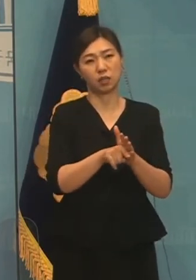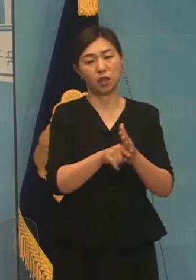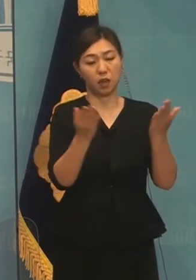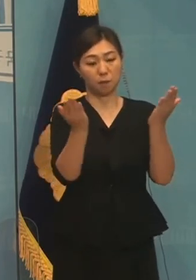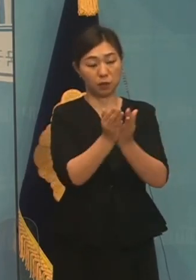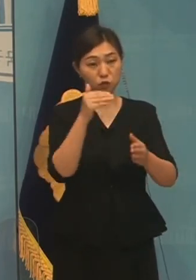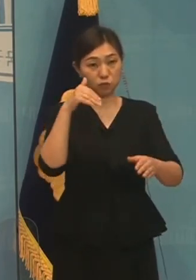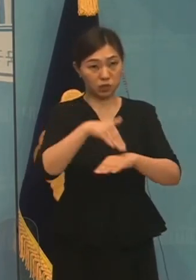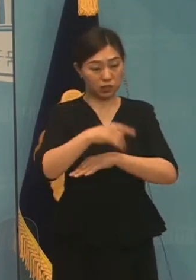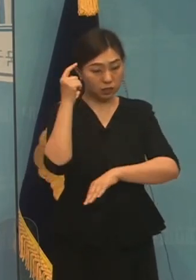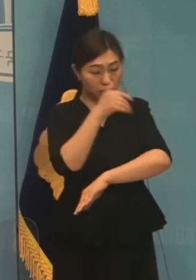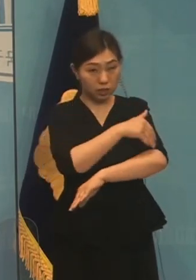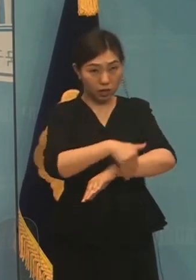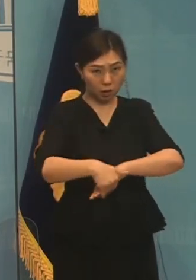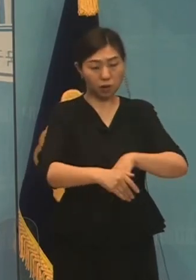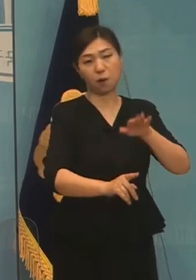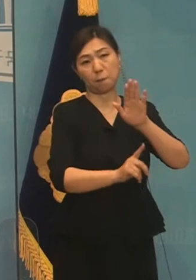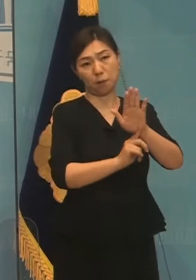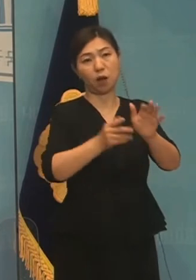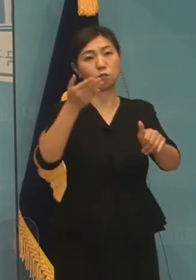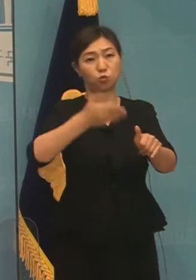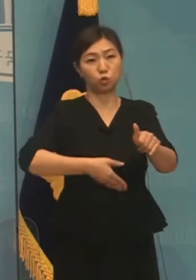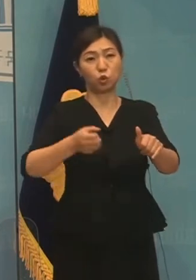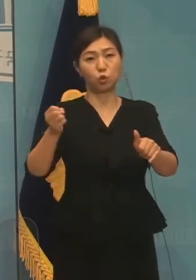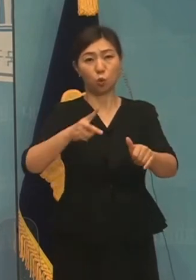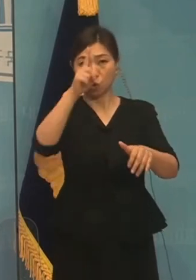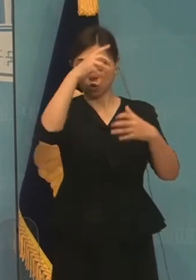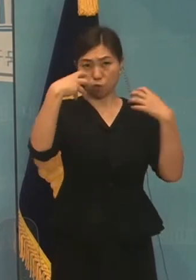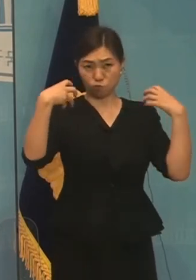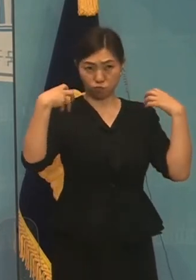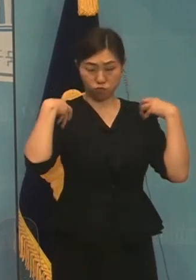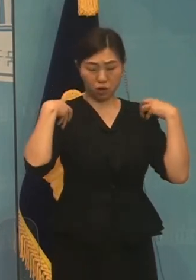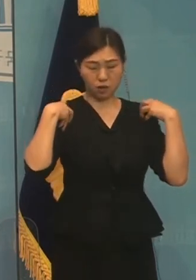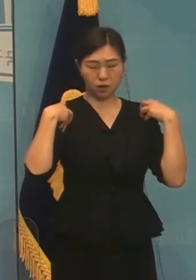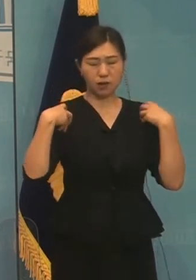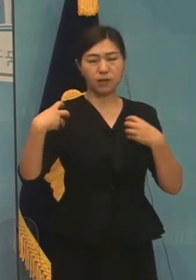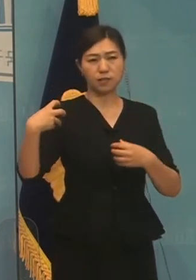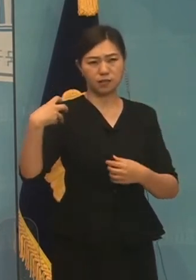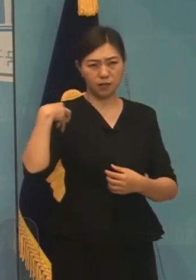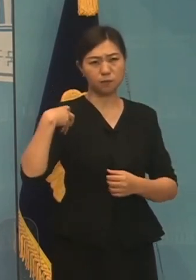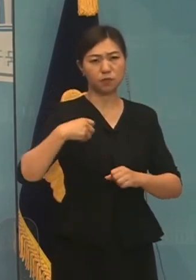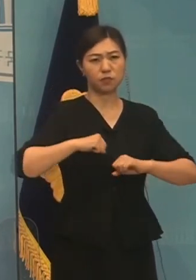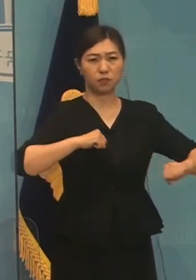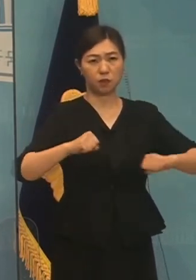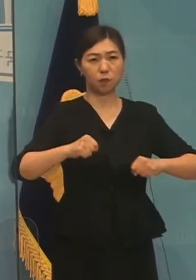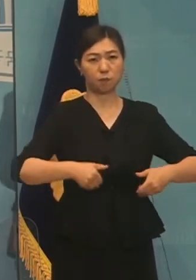무엇인지 밝혀주시고 정부 당국에 책임 있는 조치를 촉구합니다.